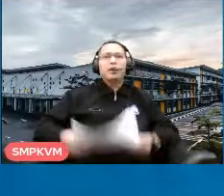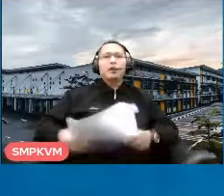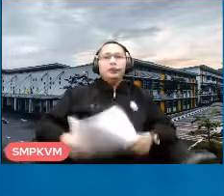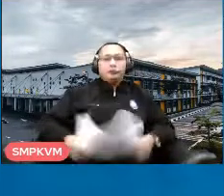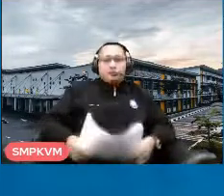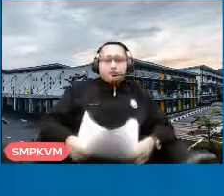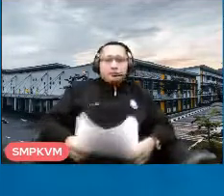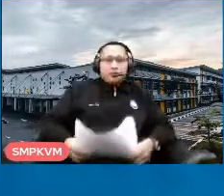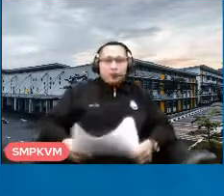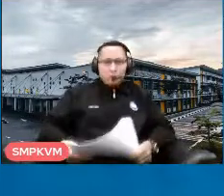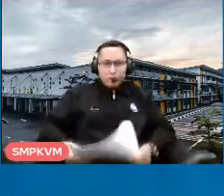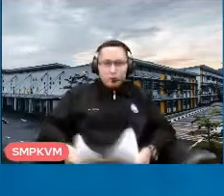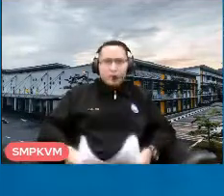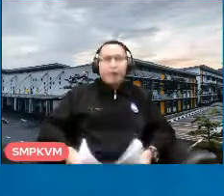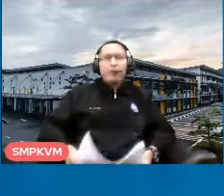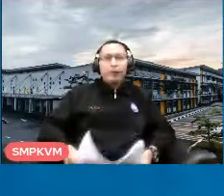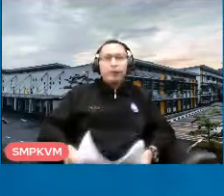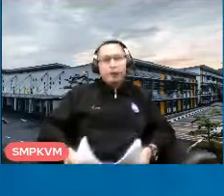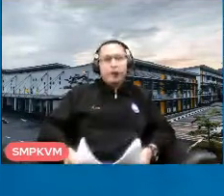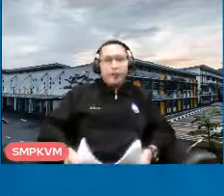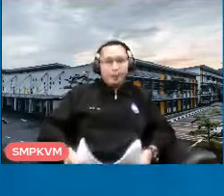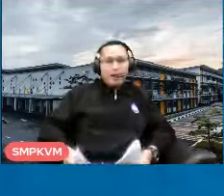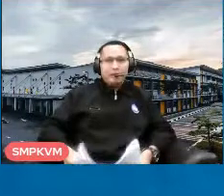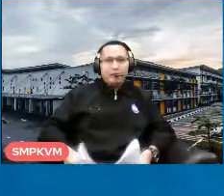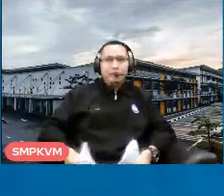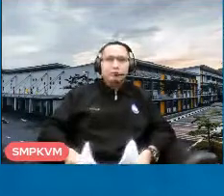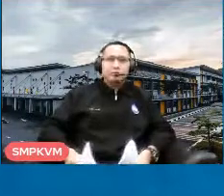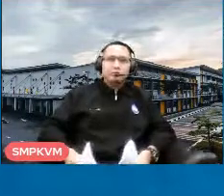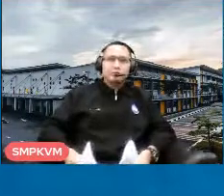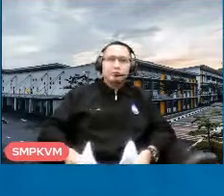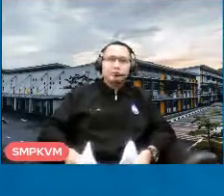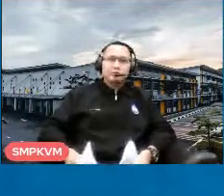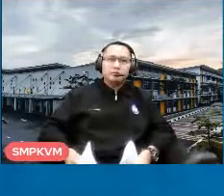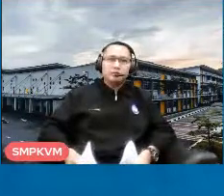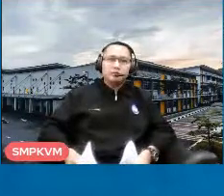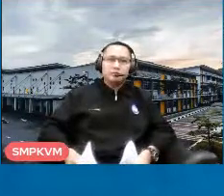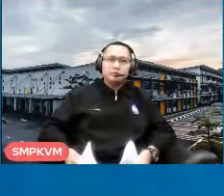aneh cukup dan pendek ravaro